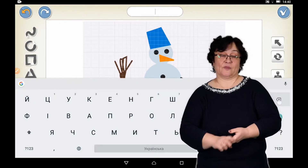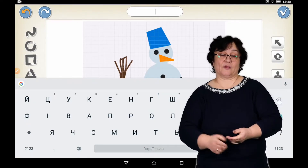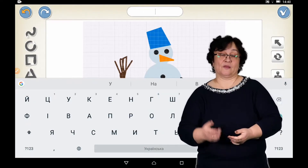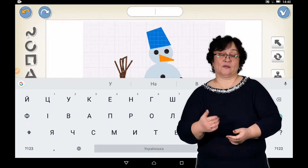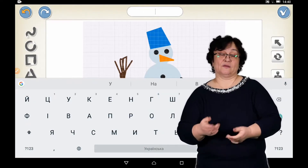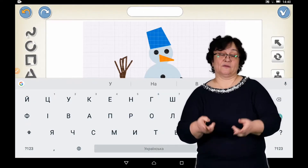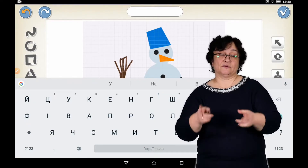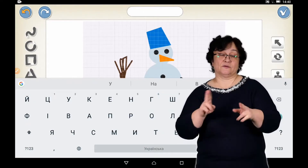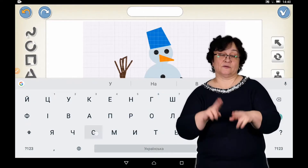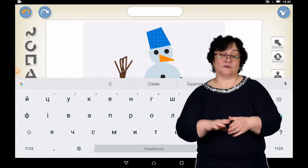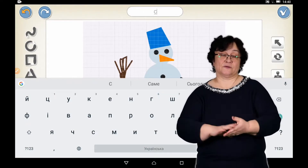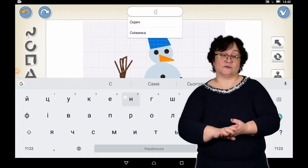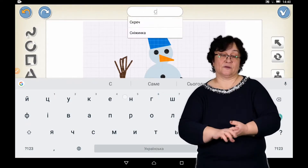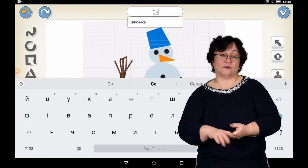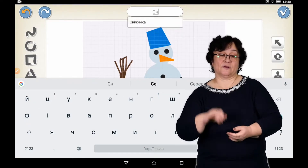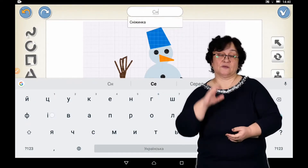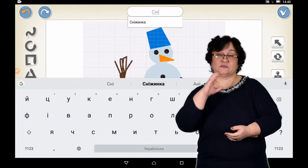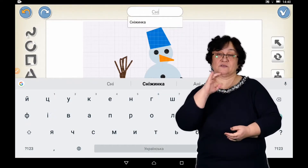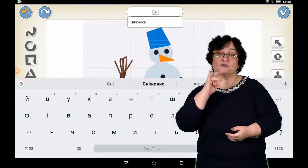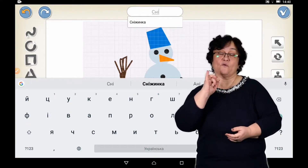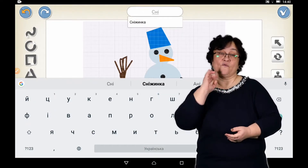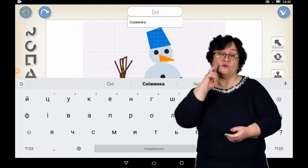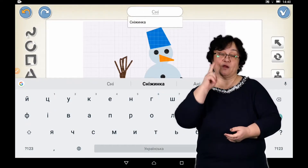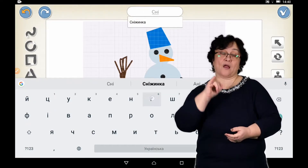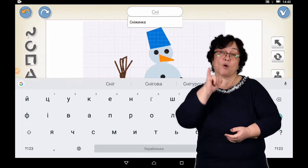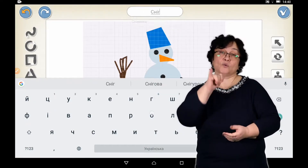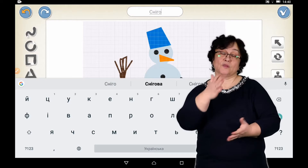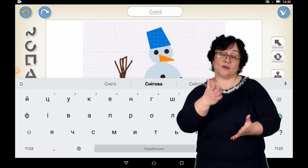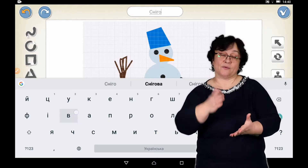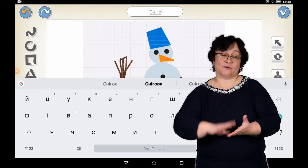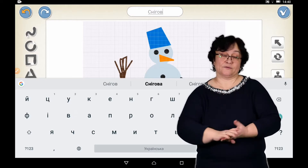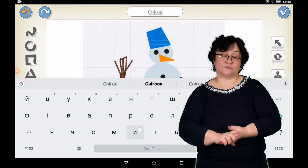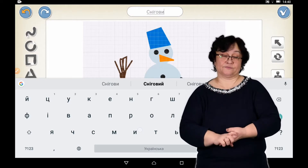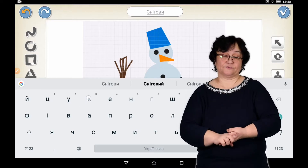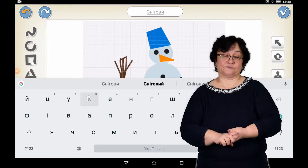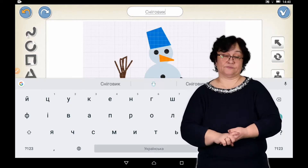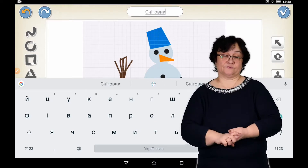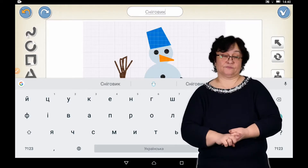У мене лише сніговик. А у тебе?